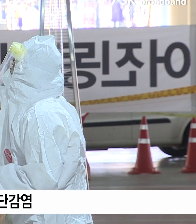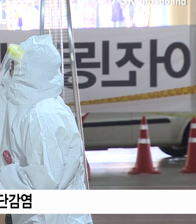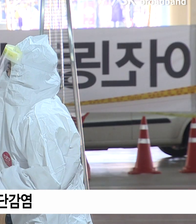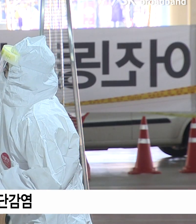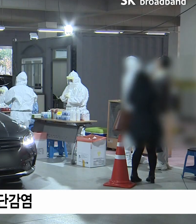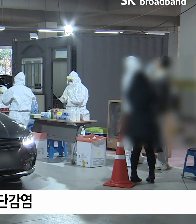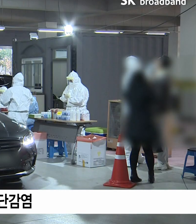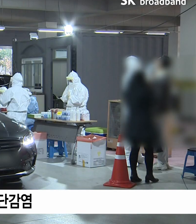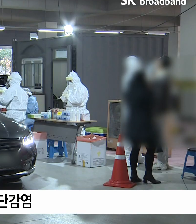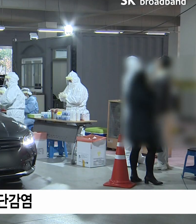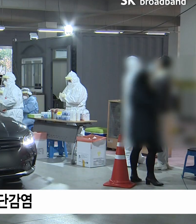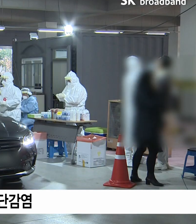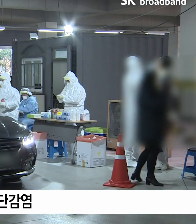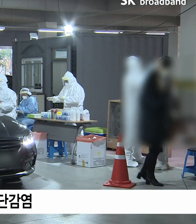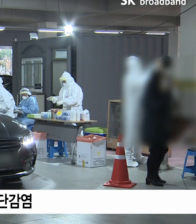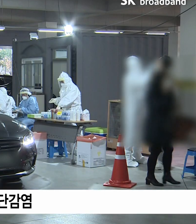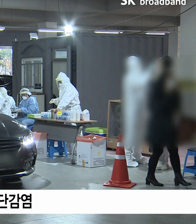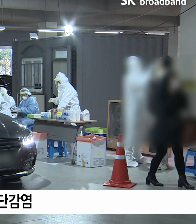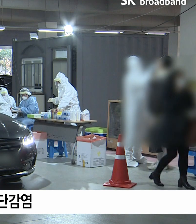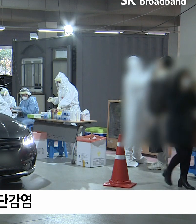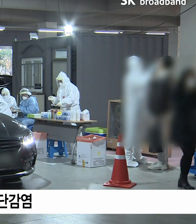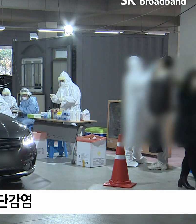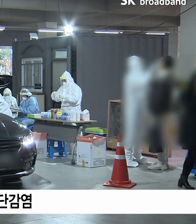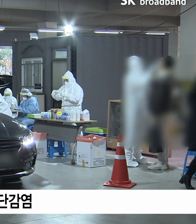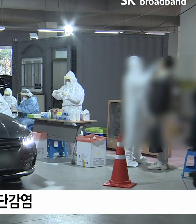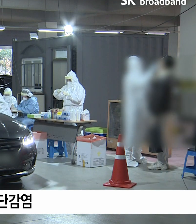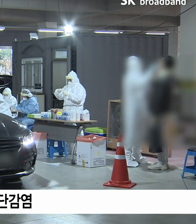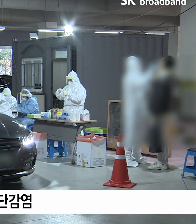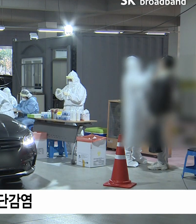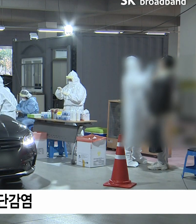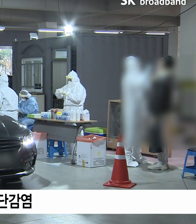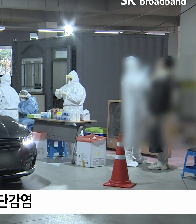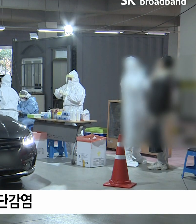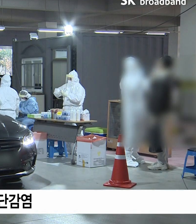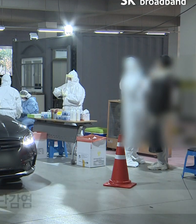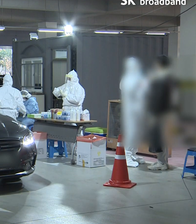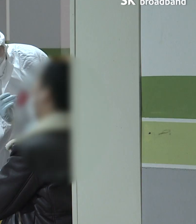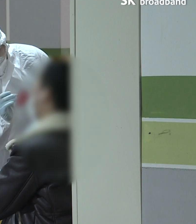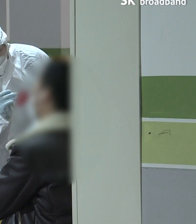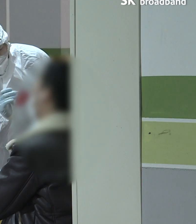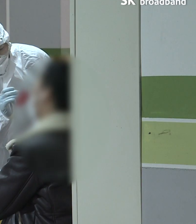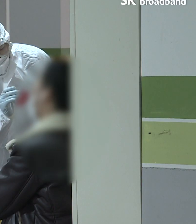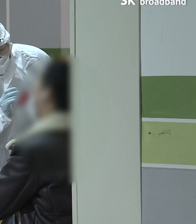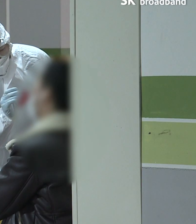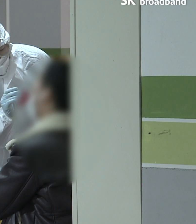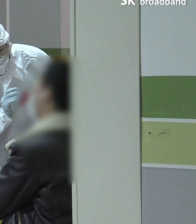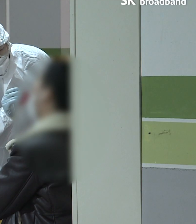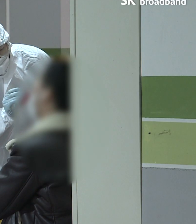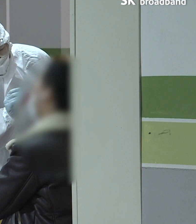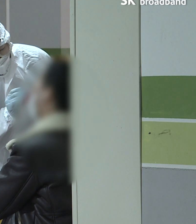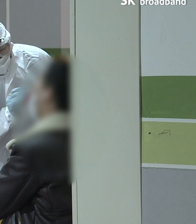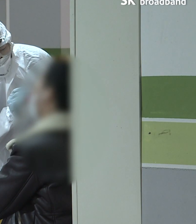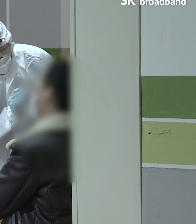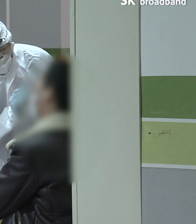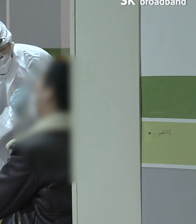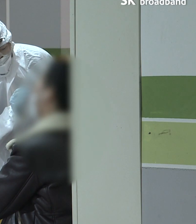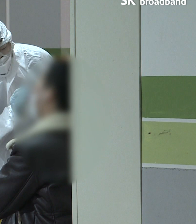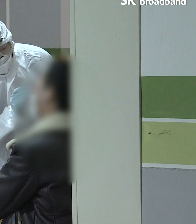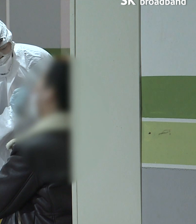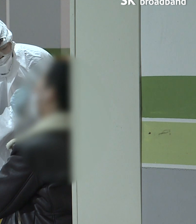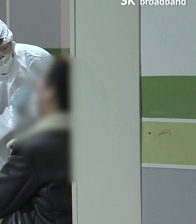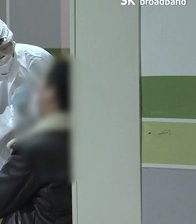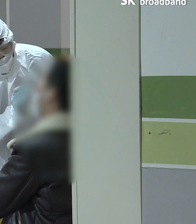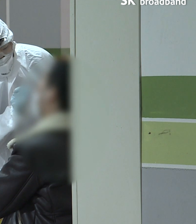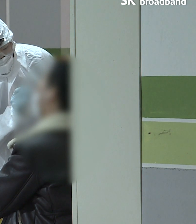세종시는 긴급 브리핑을 열고 지난 30일 250 이번 확진 자와 접촉 가능성이 있는 종 촌 쪽 교사와 학생